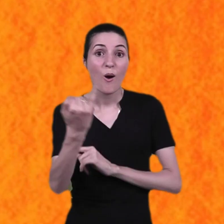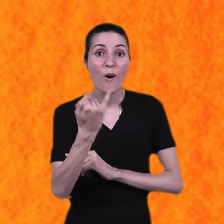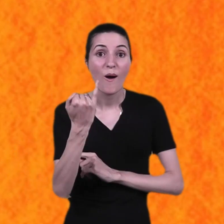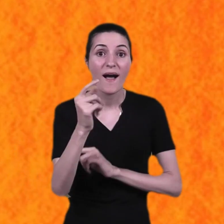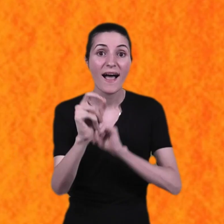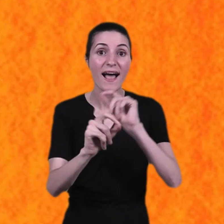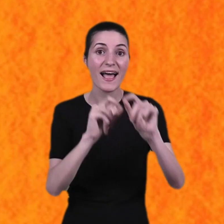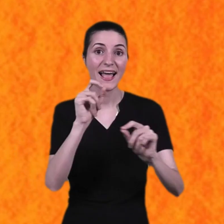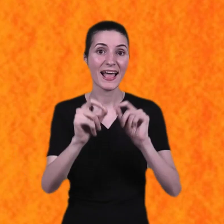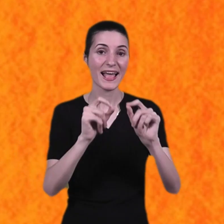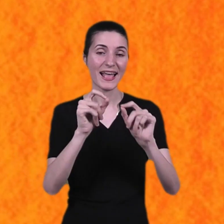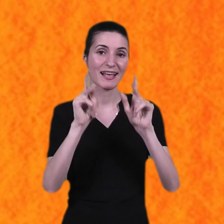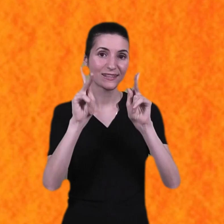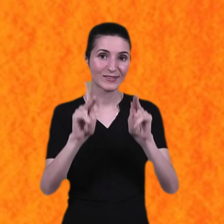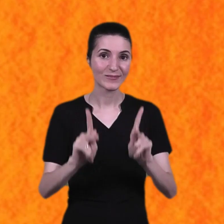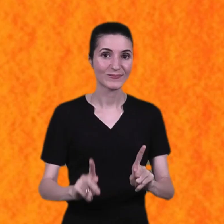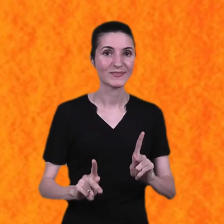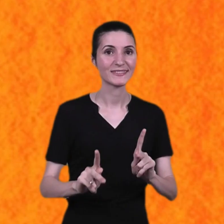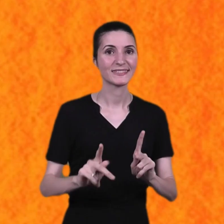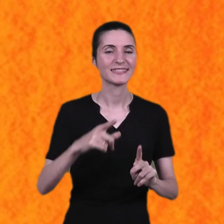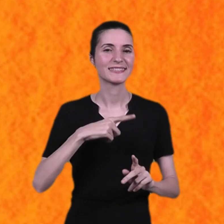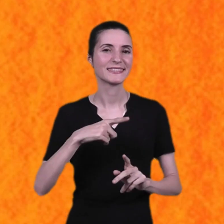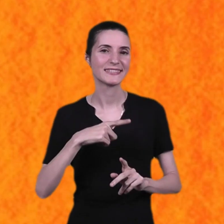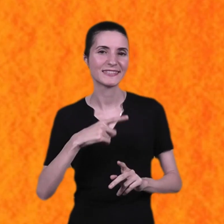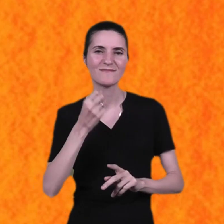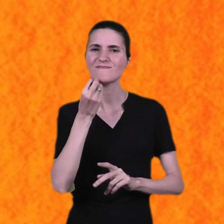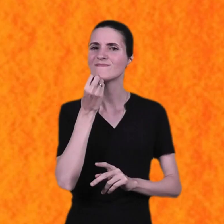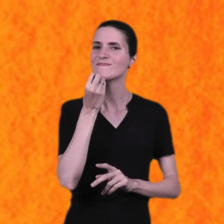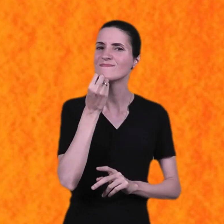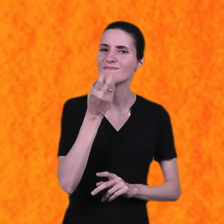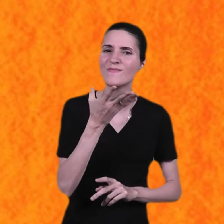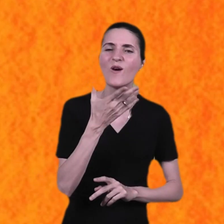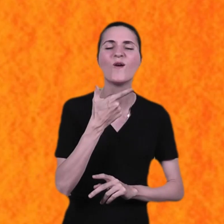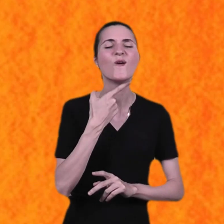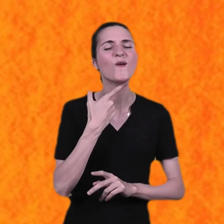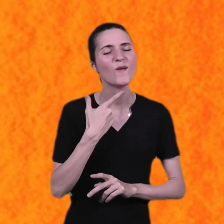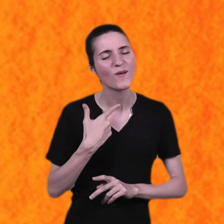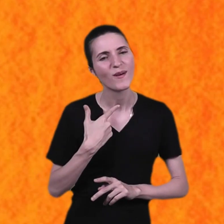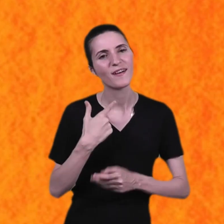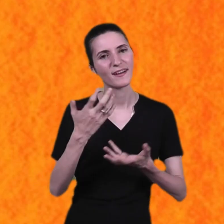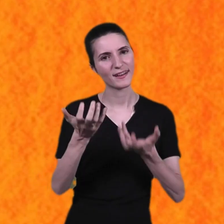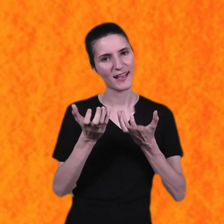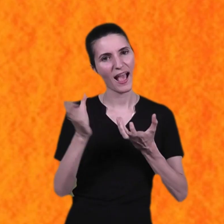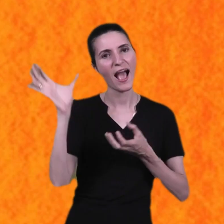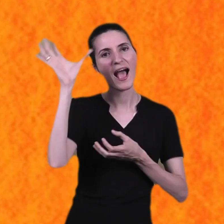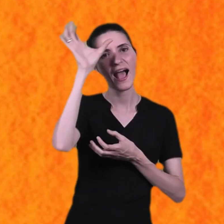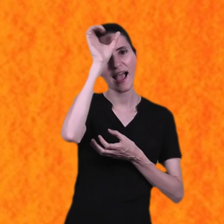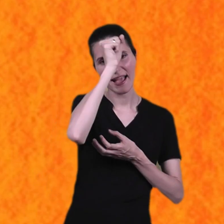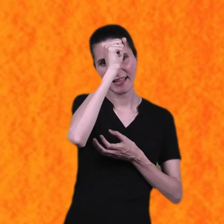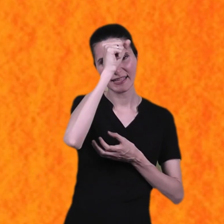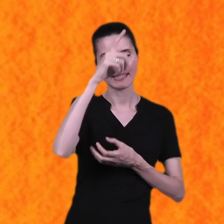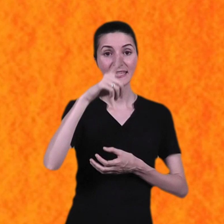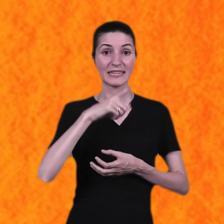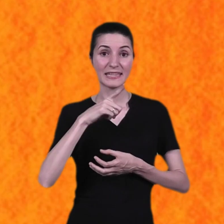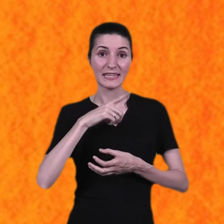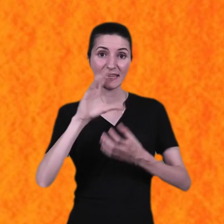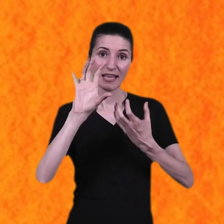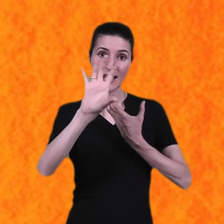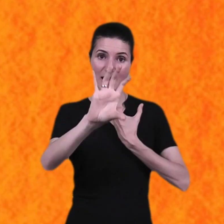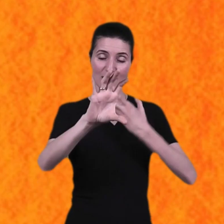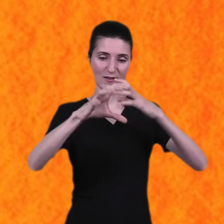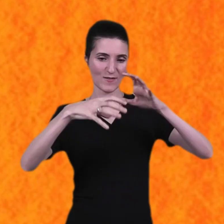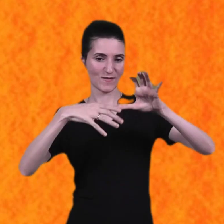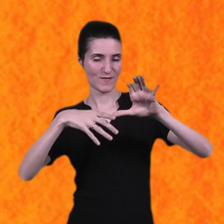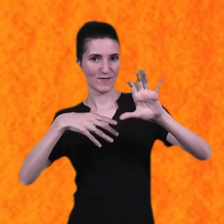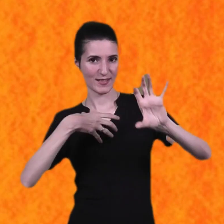importante que as pessoas tenham boa vontade, tem uma verdadeira empatia